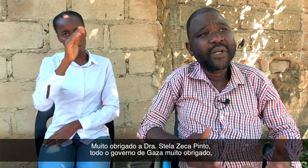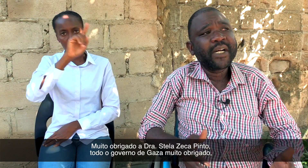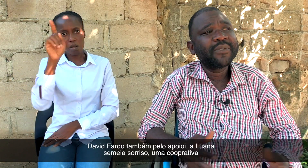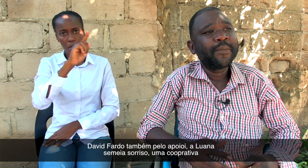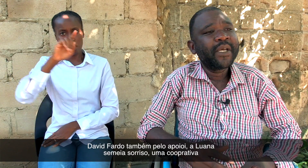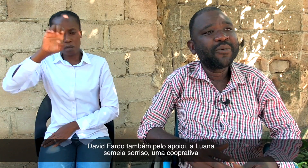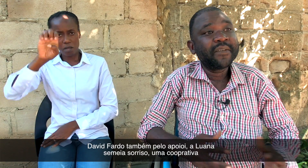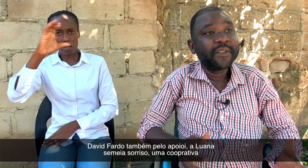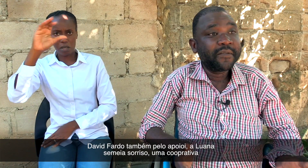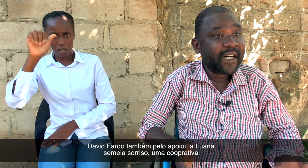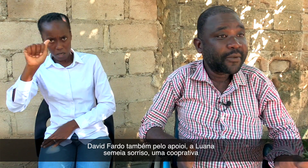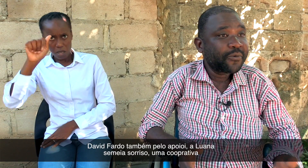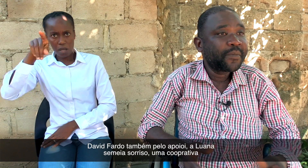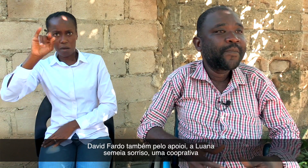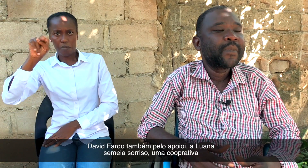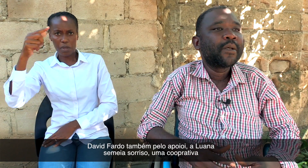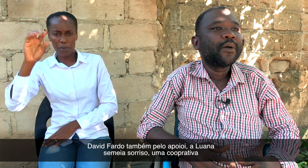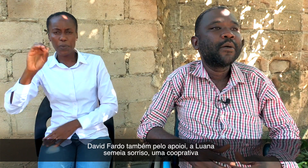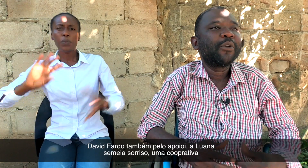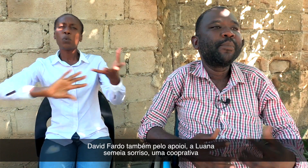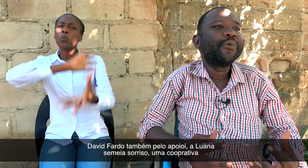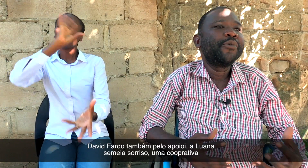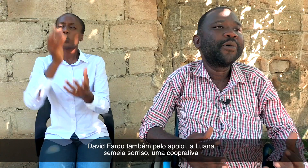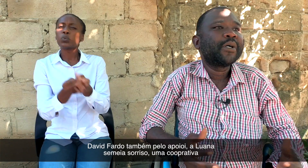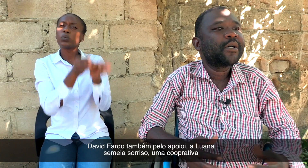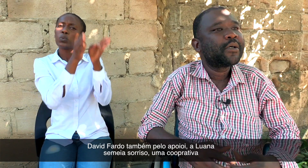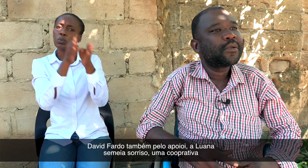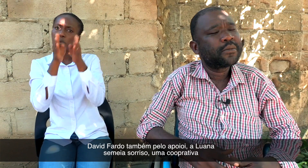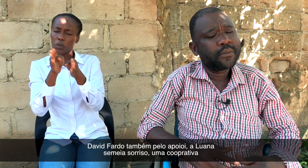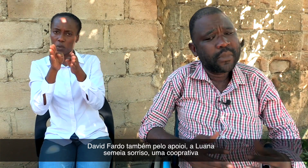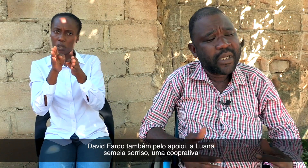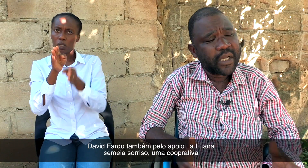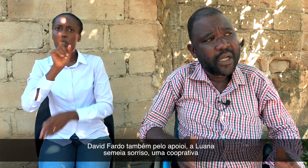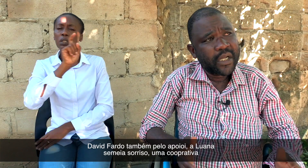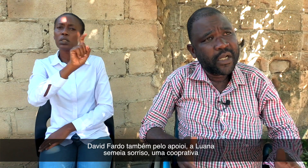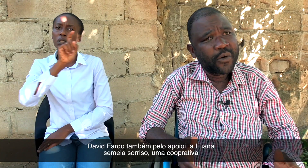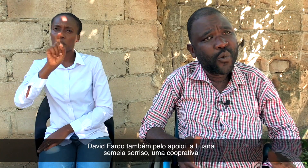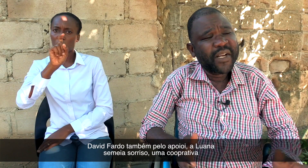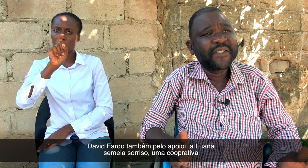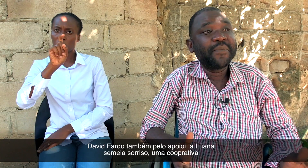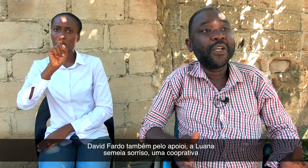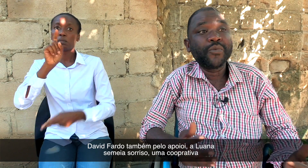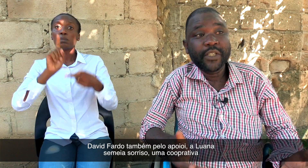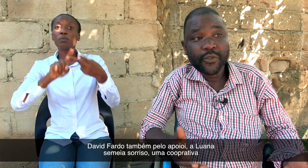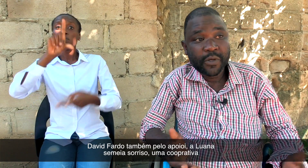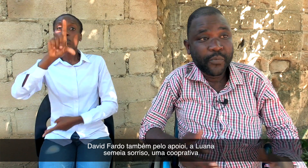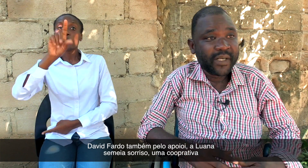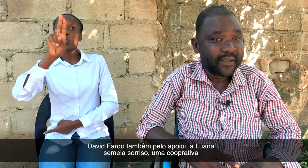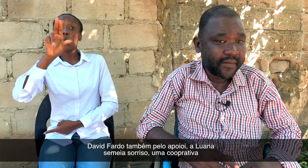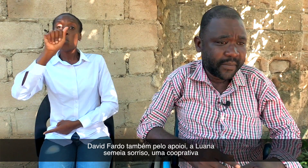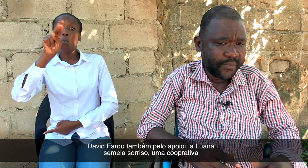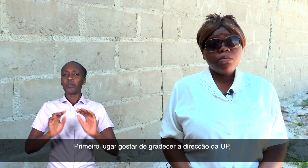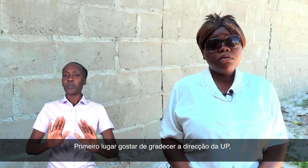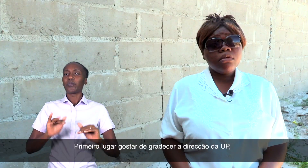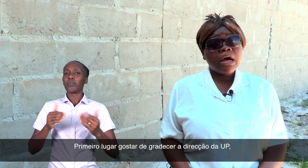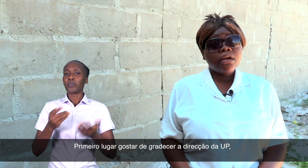muito obrigado. Também ao David Fardo, pelo apoio, a Luana Semeia Sorriso, uma